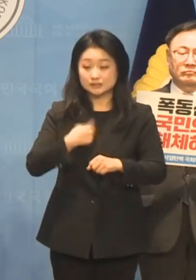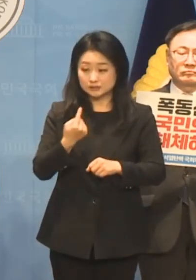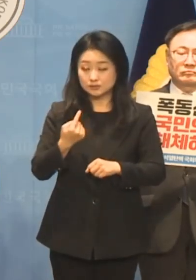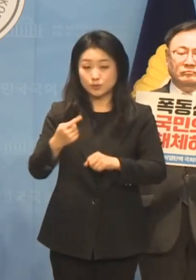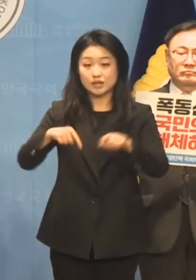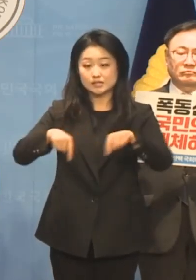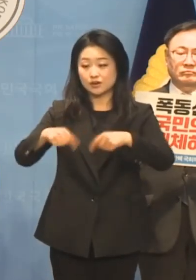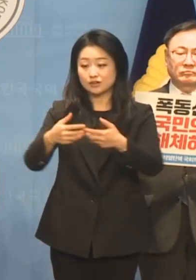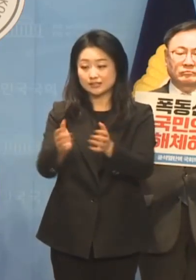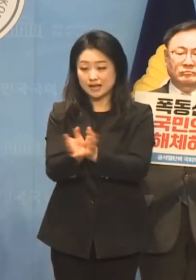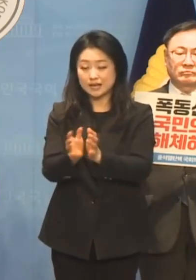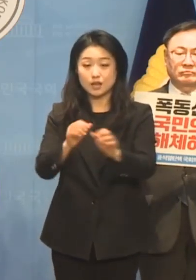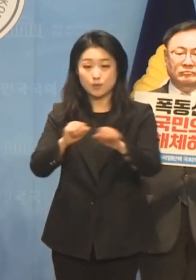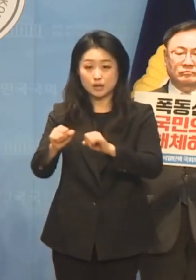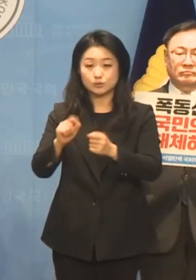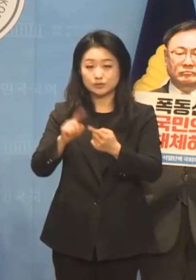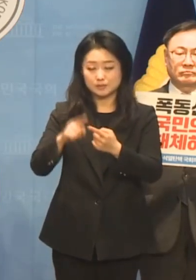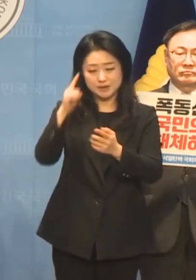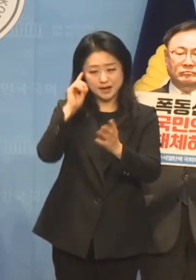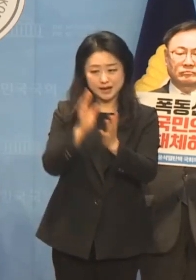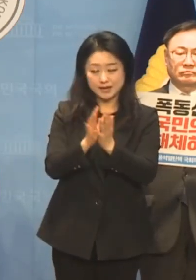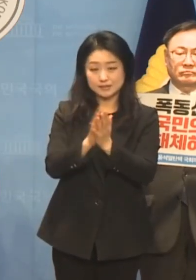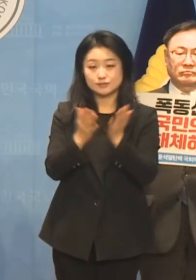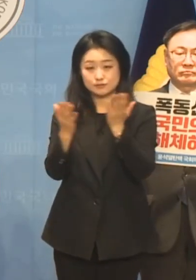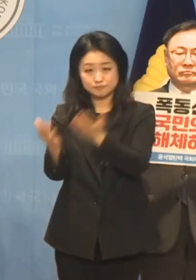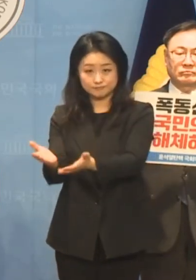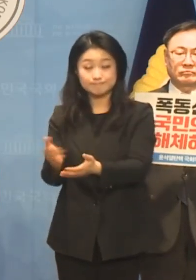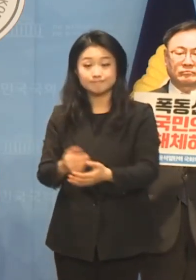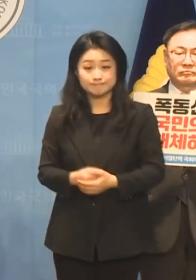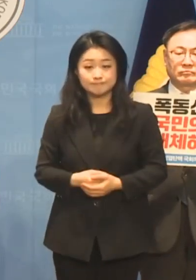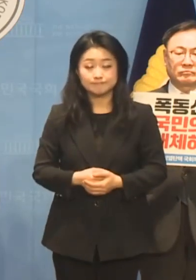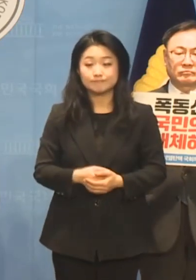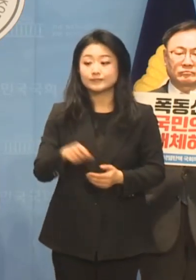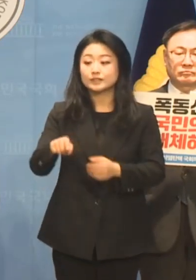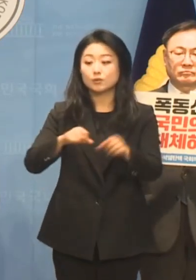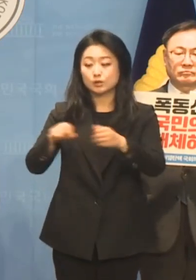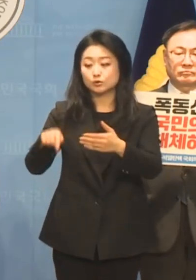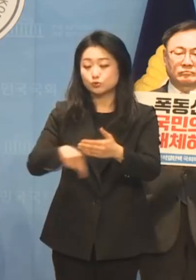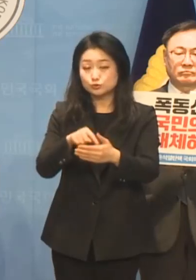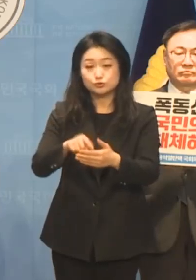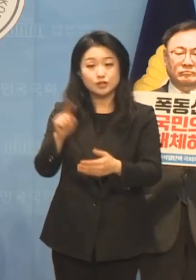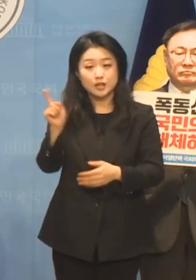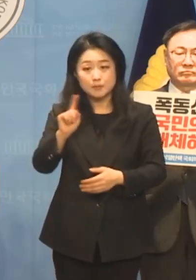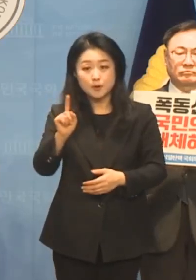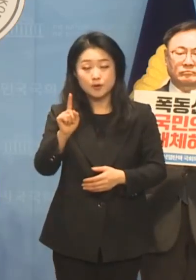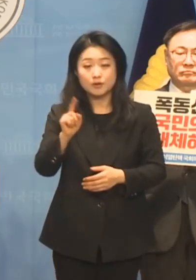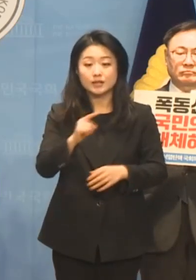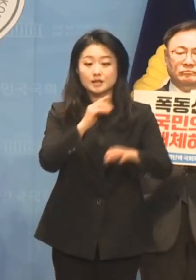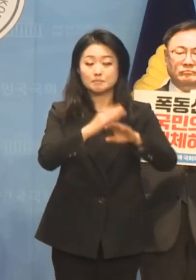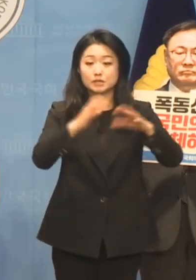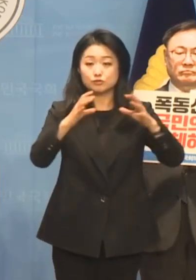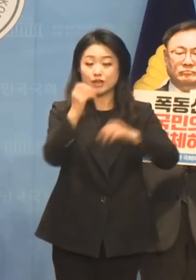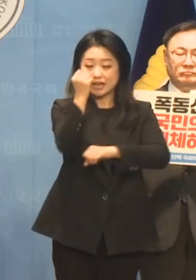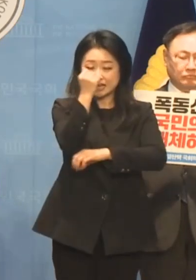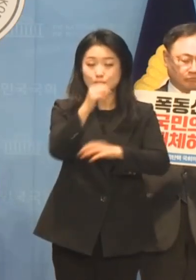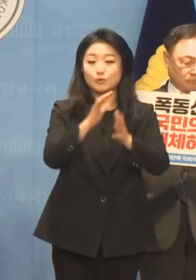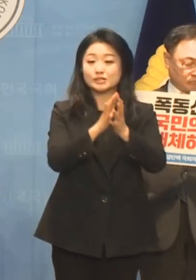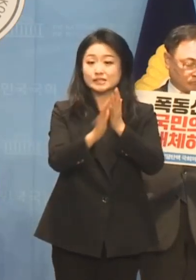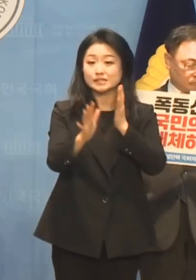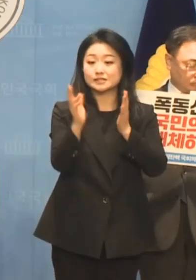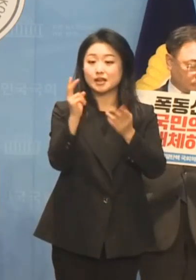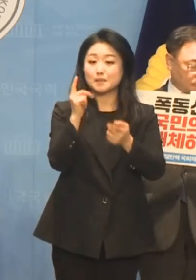활동이므로 원칙적으로 정당의 활동으로 볼 수 있고 정당의 활동 중 어느 하나라도 민주적 기본